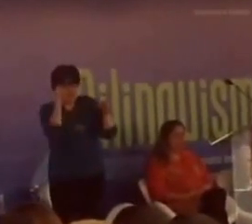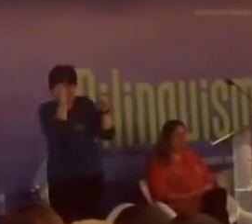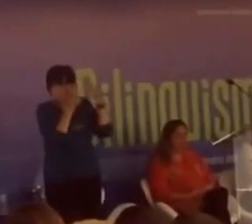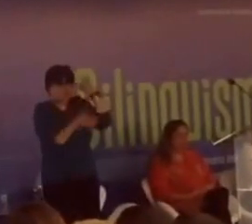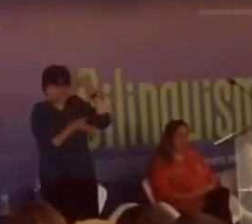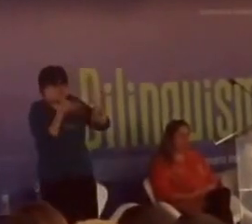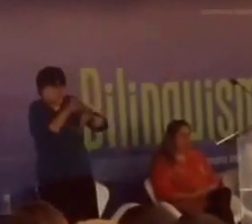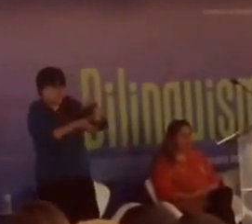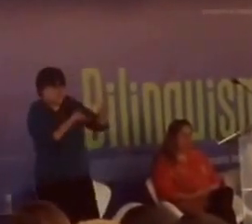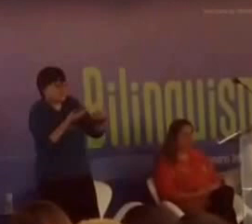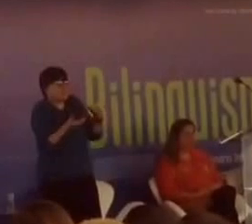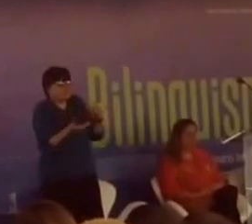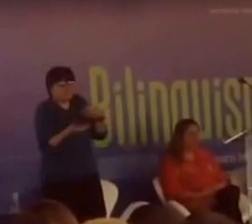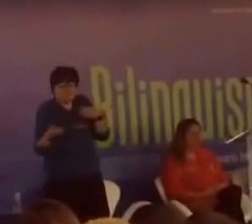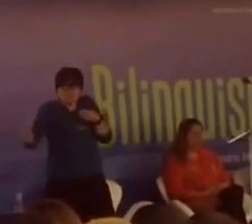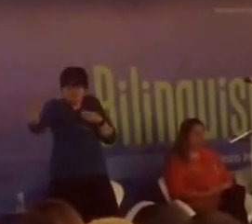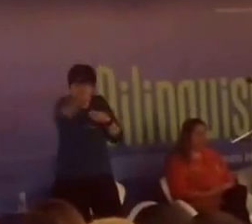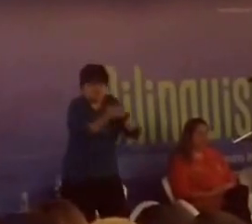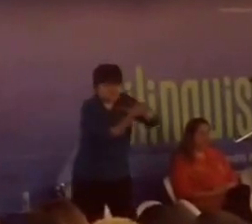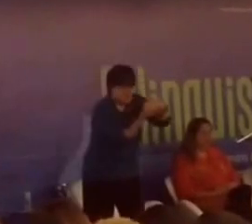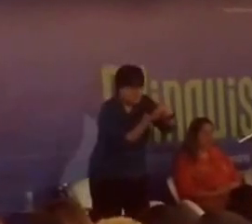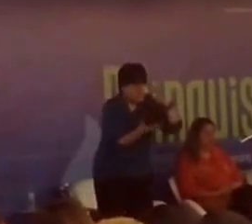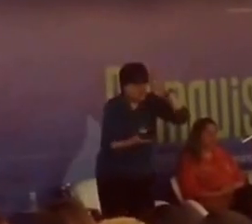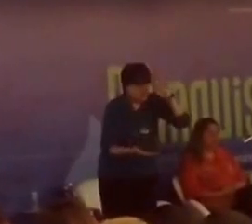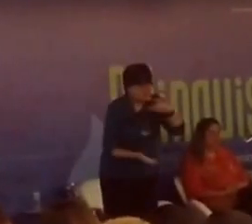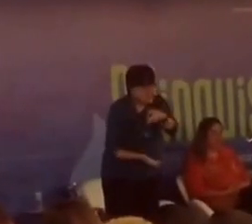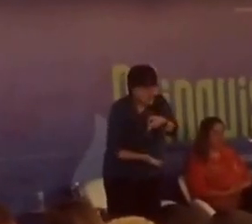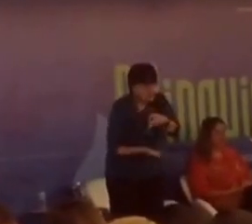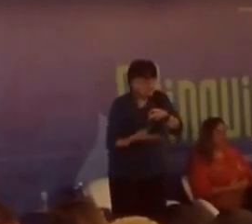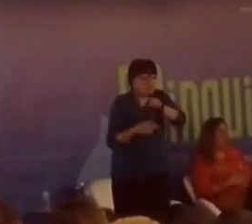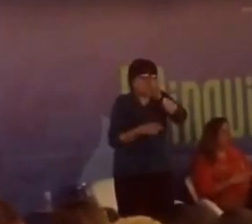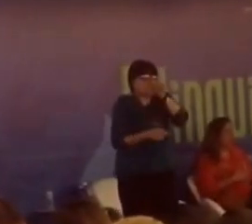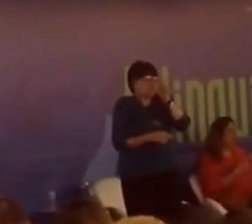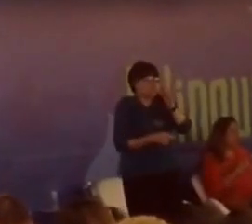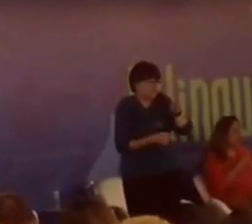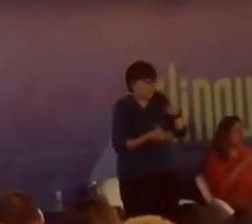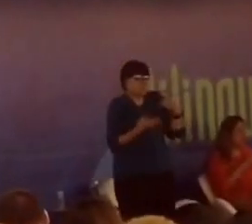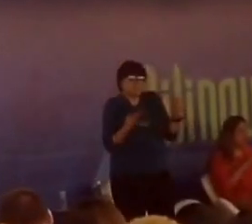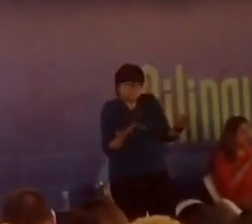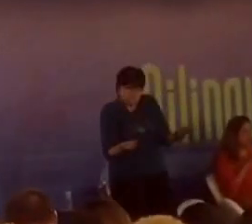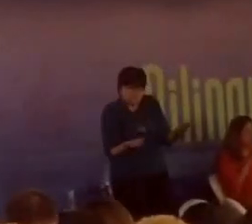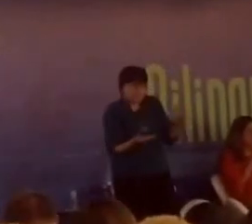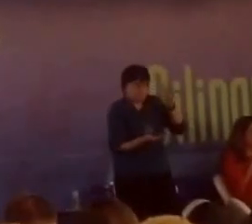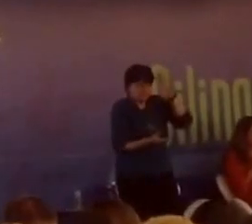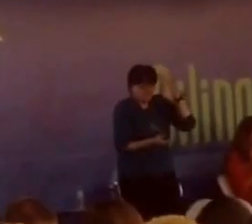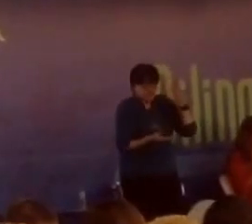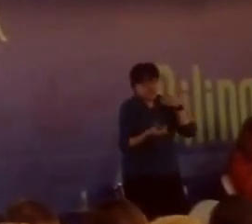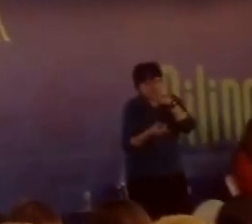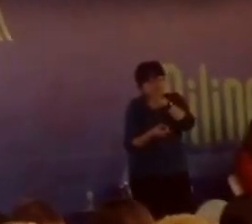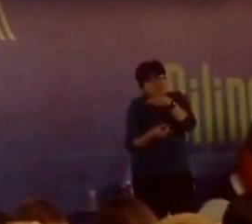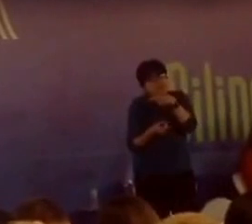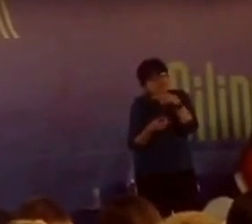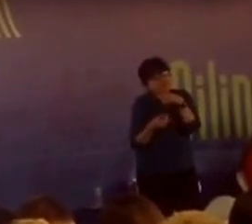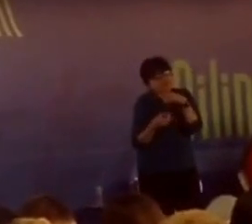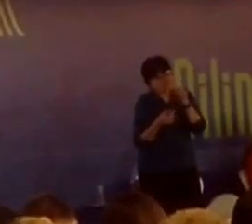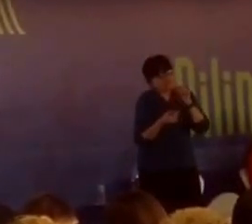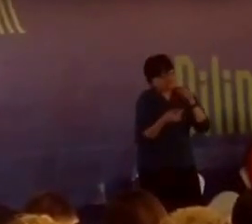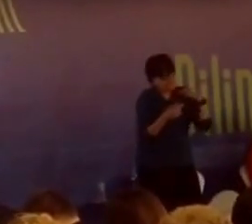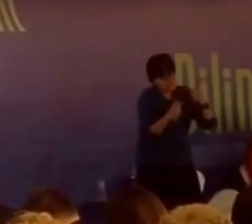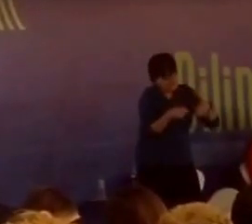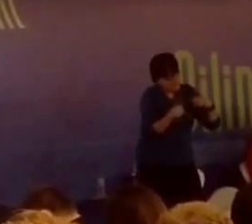muitos casos, não propicia isso. Os professores são ouvintes que não sabem língua de sinais, se inserem intérprete de língua de sinais, mas será que o